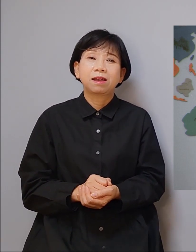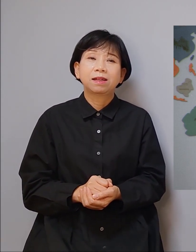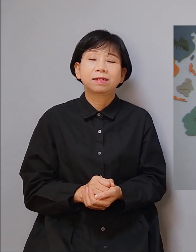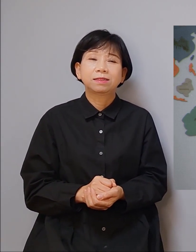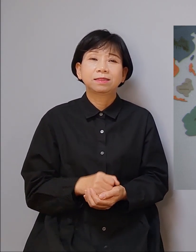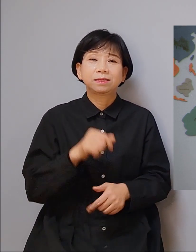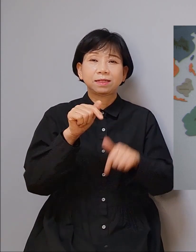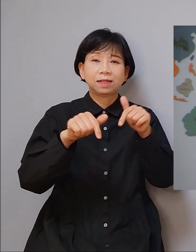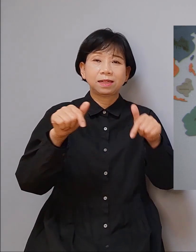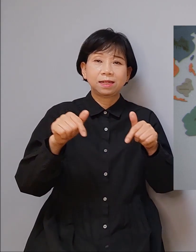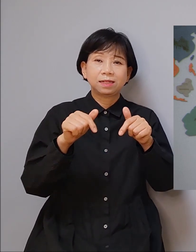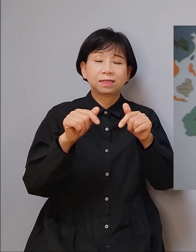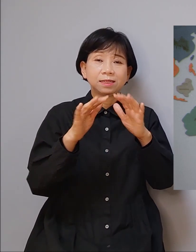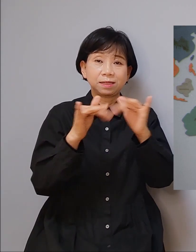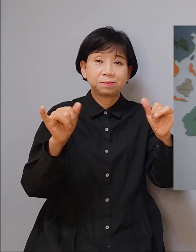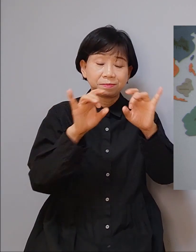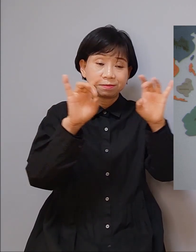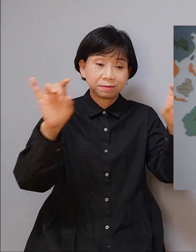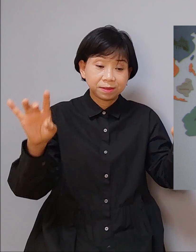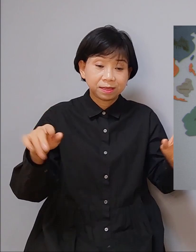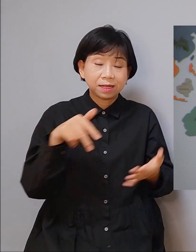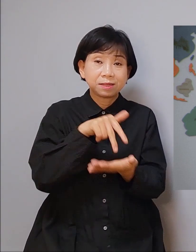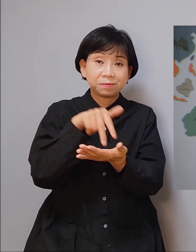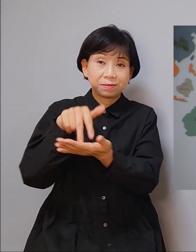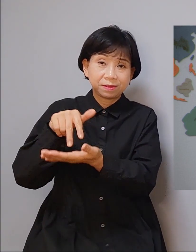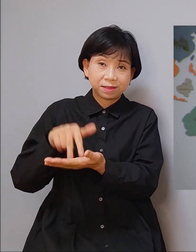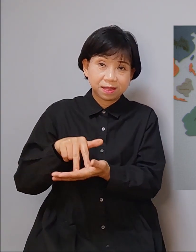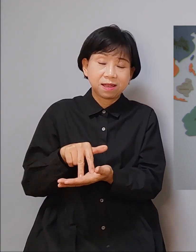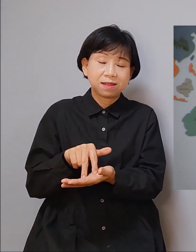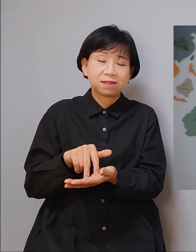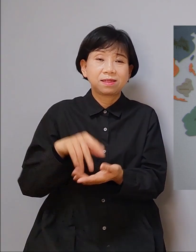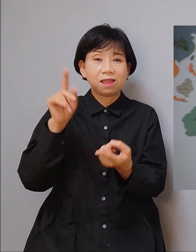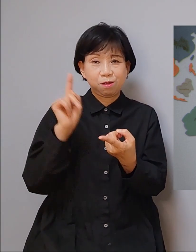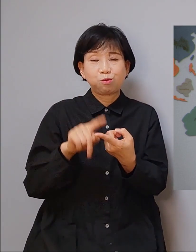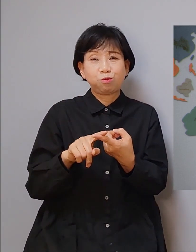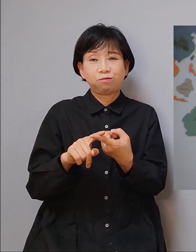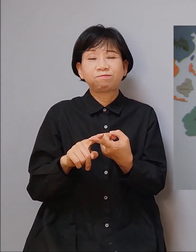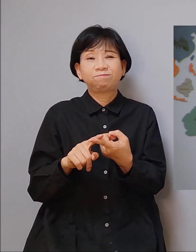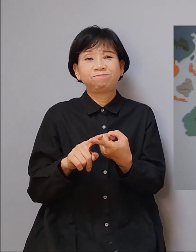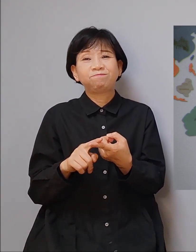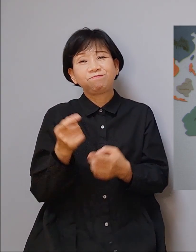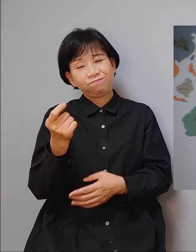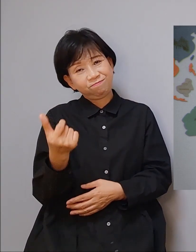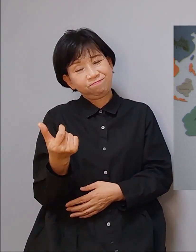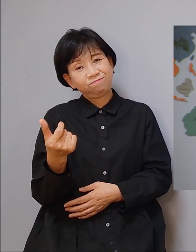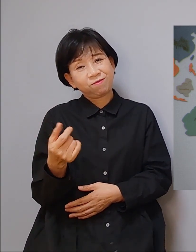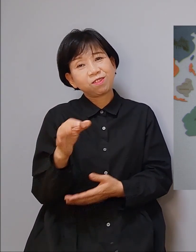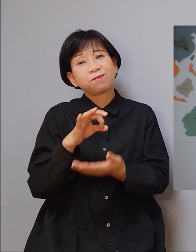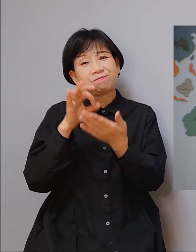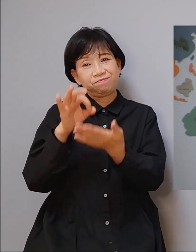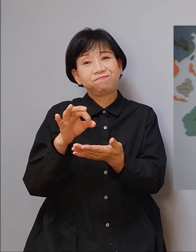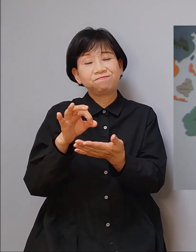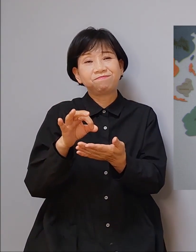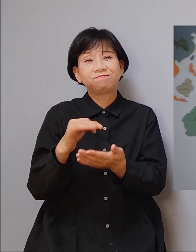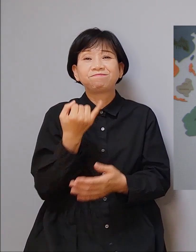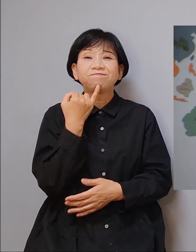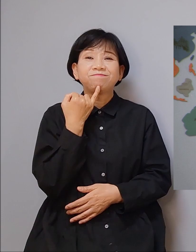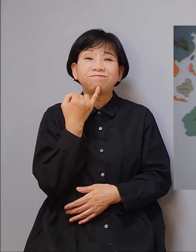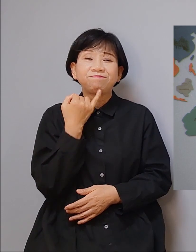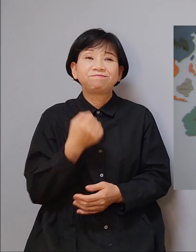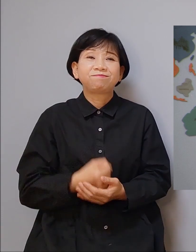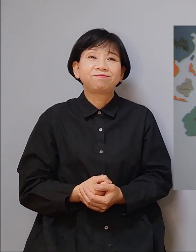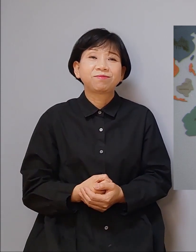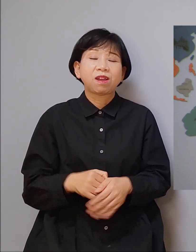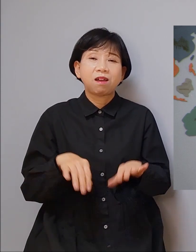그렇게 같이 참여하시면 부담 갖지 마시고 참여하시면 될 것 같습니다. 네, 그리고 오늘